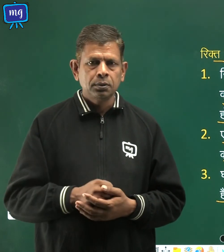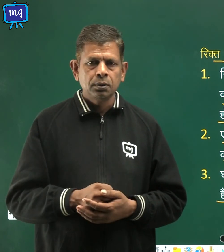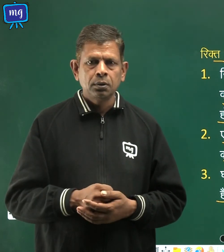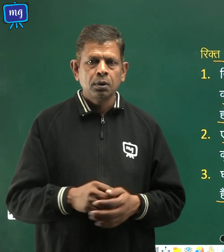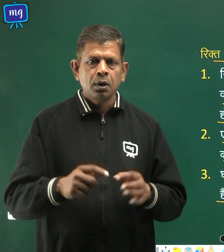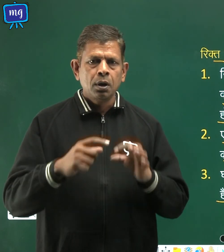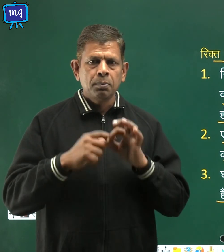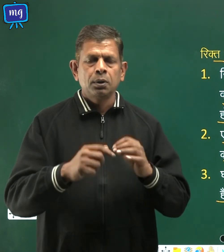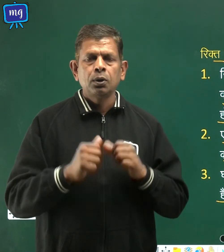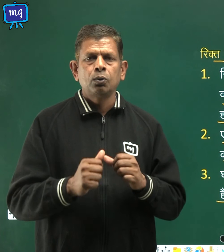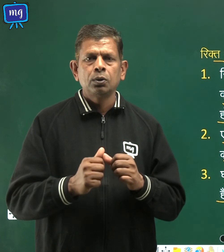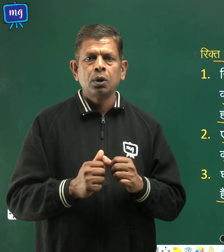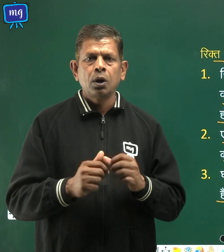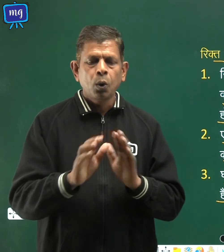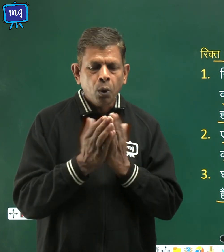प्रश्नोत्तर कॉपी में लिखना